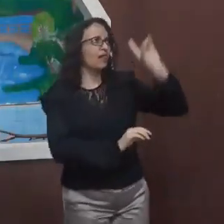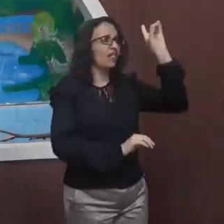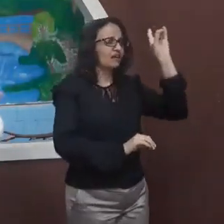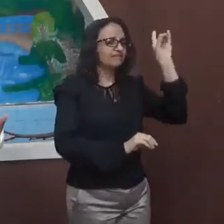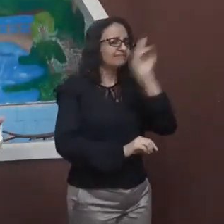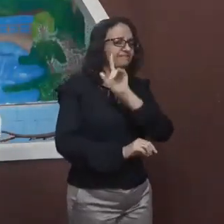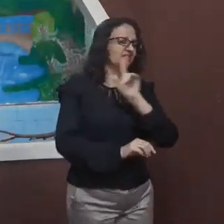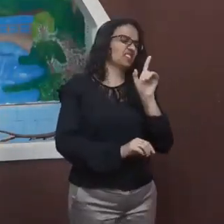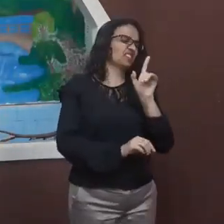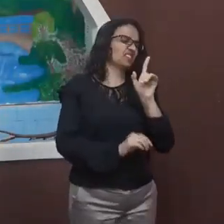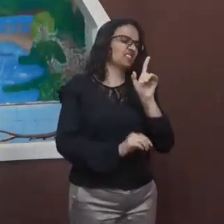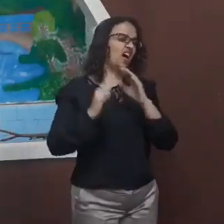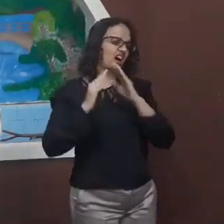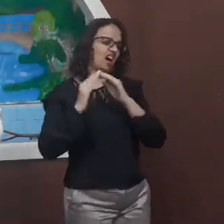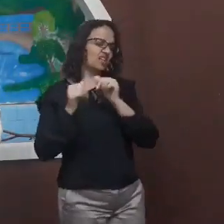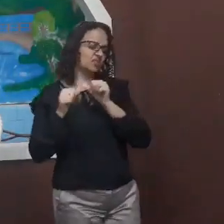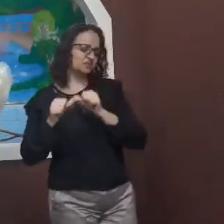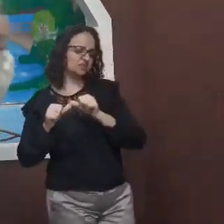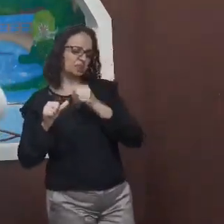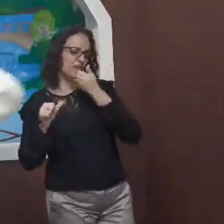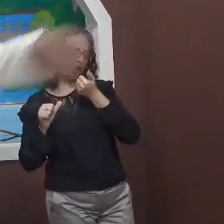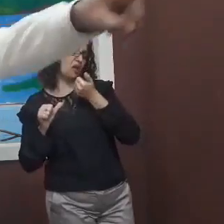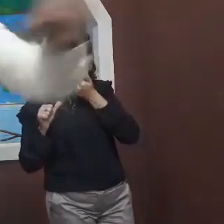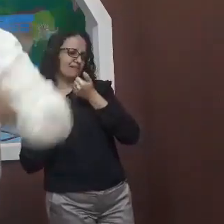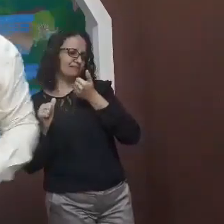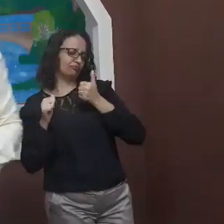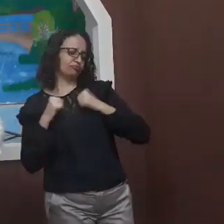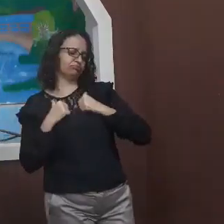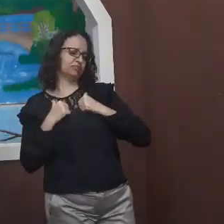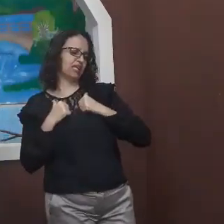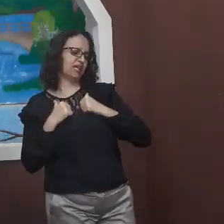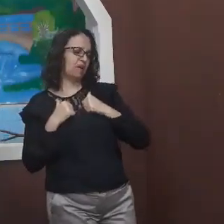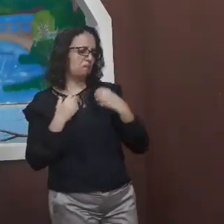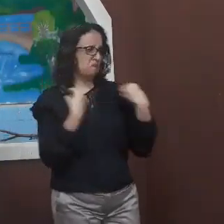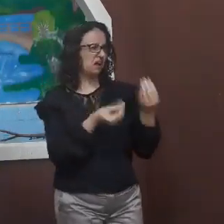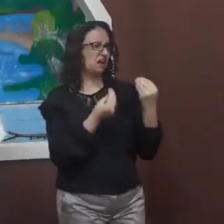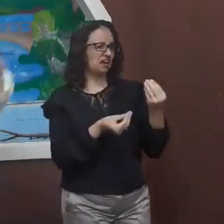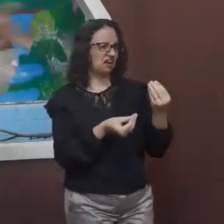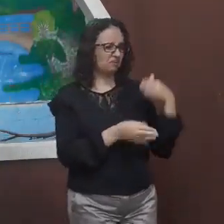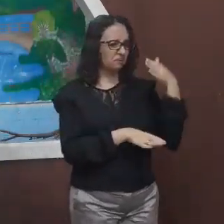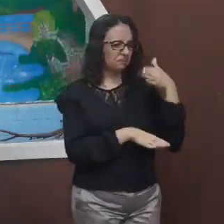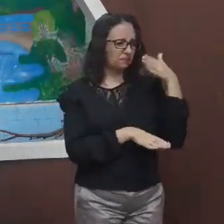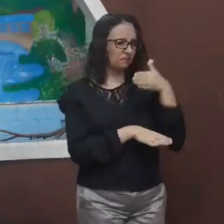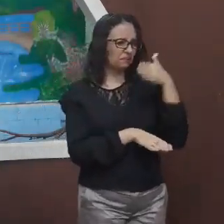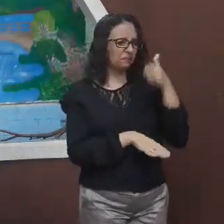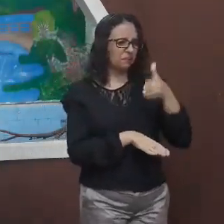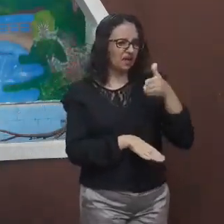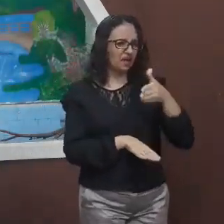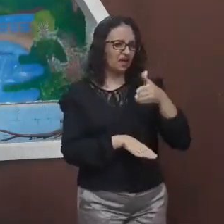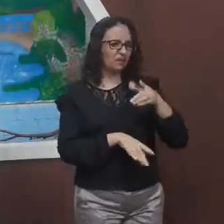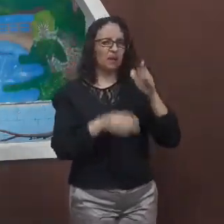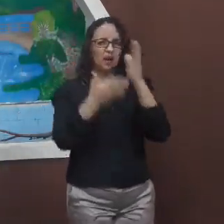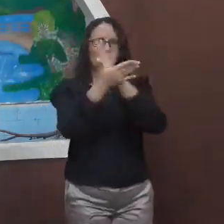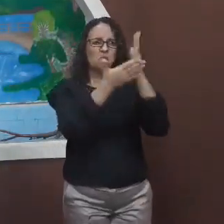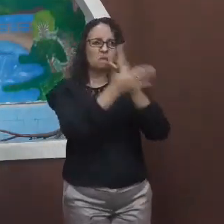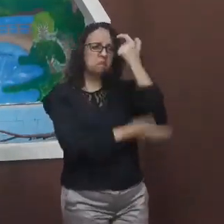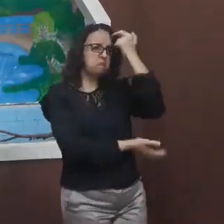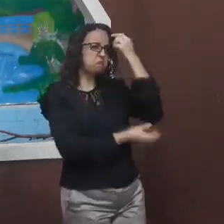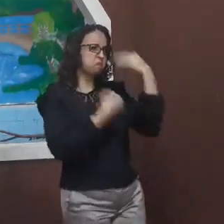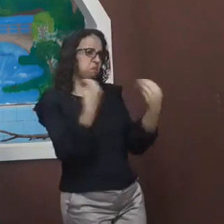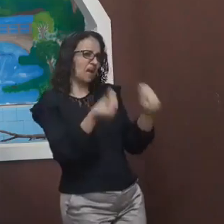fazer essa viagem da sua casa até o templo, que talvez não vale a pena você sentar aí. Talvez muitos estão aqui pensando que não vale